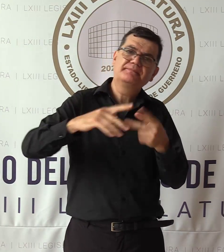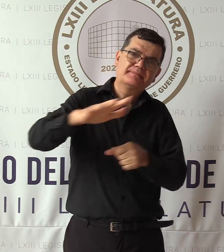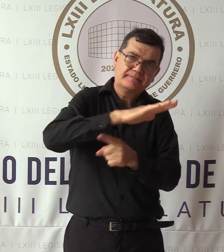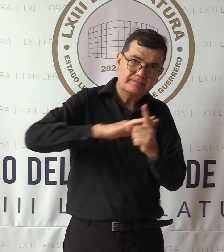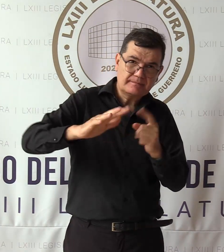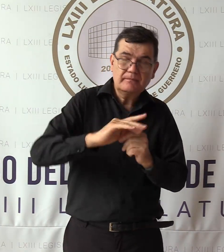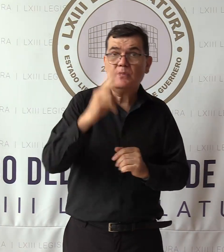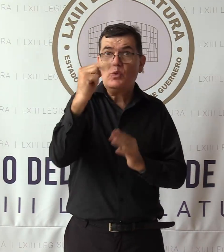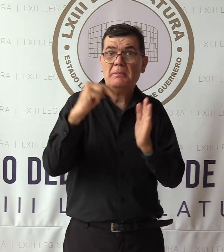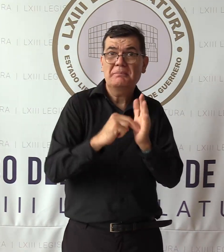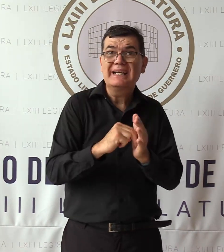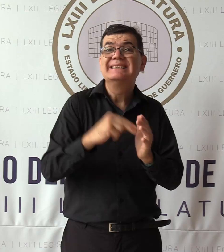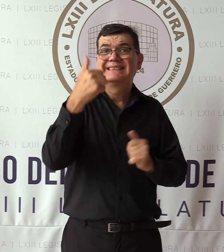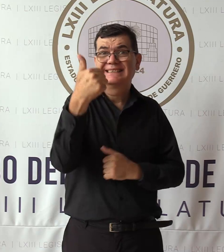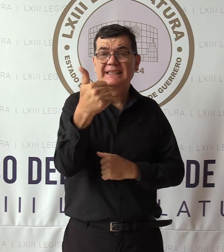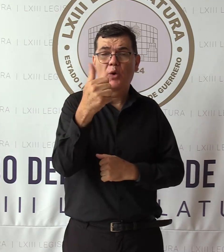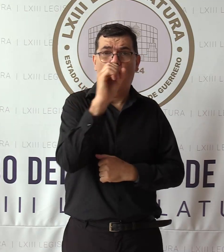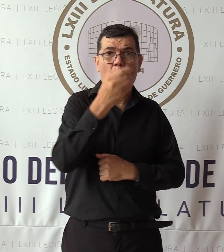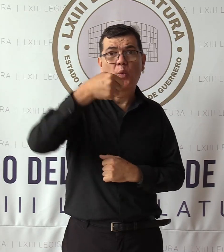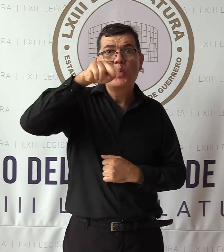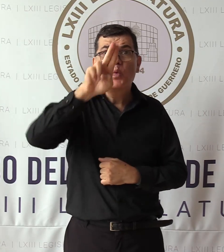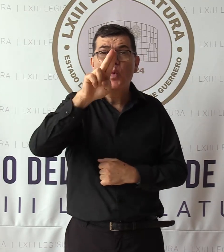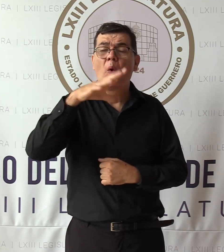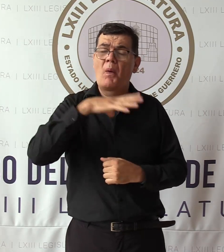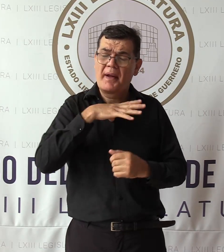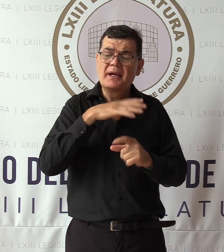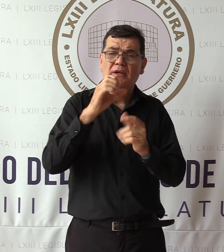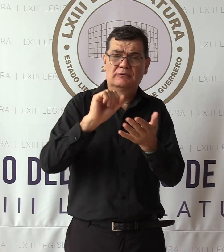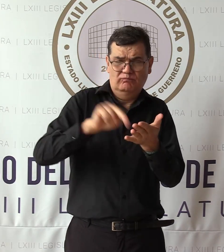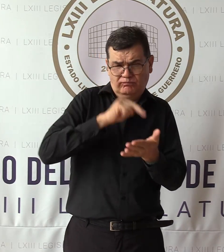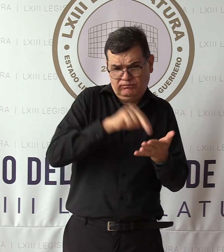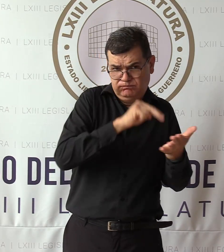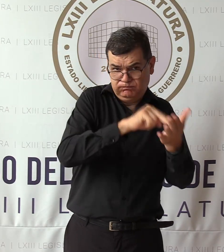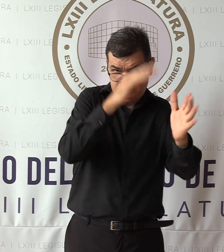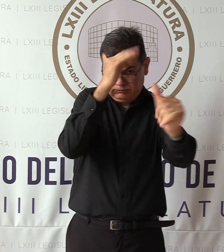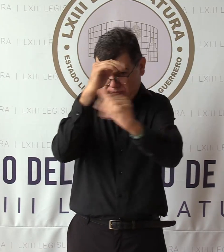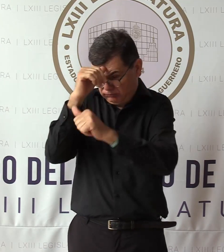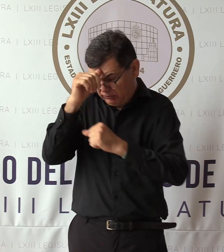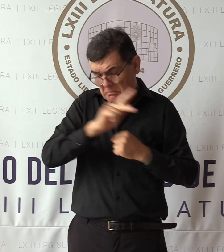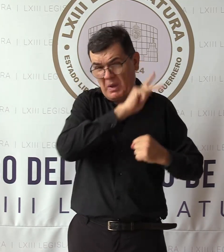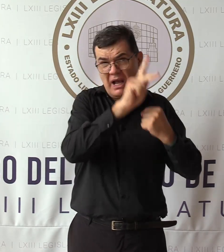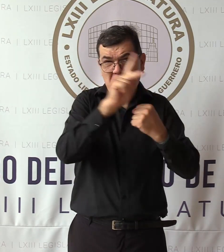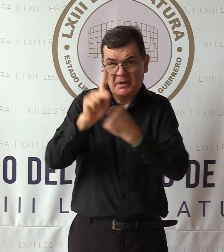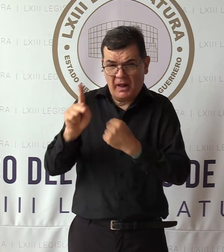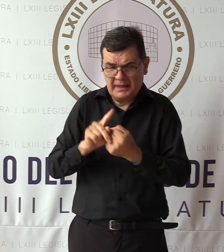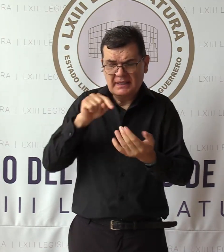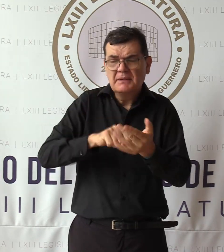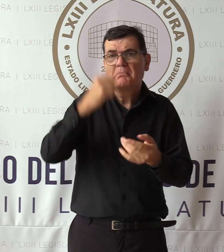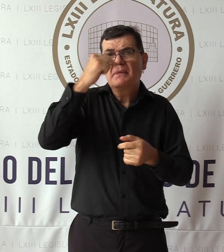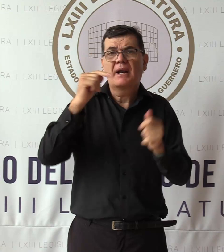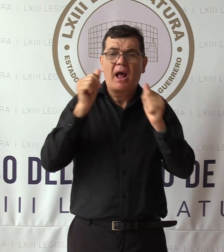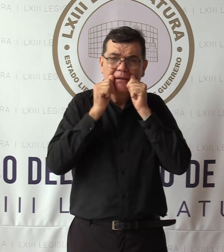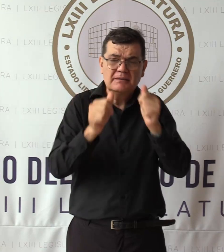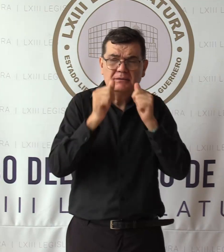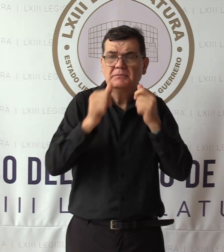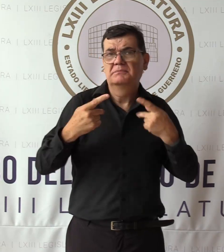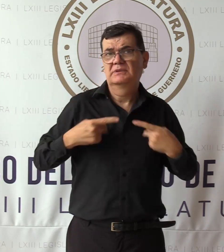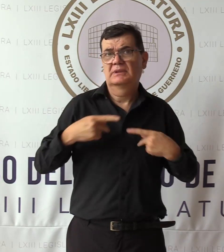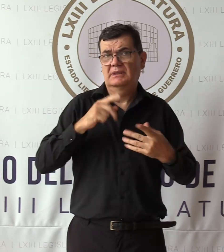2006, la ONU adoptó la Convención sobre los Derechos de las Personas con Discapacidad, un tratado internacional para proteger y promover